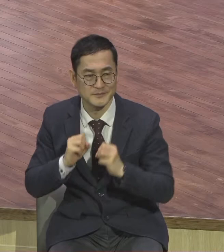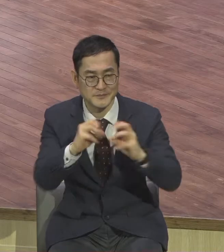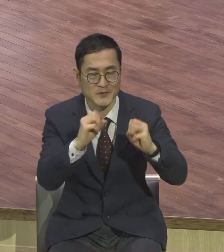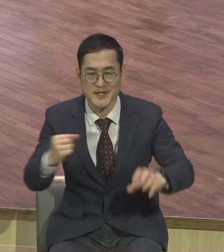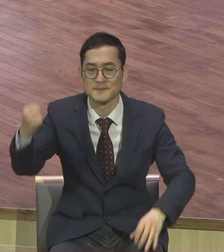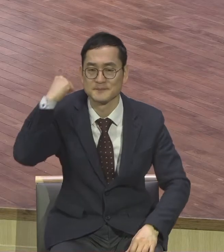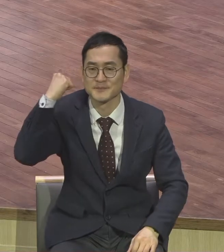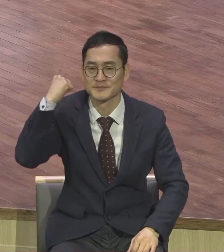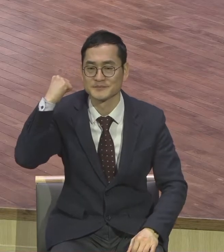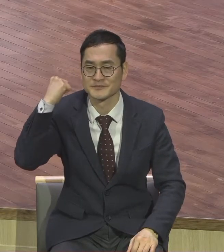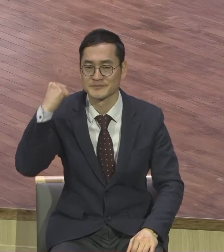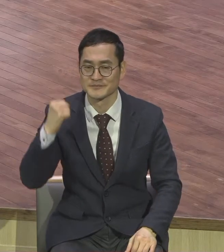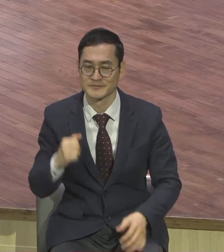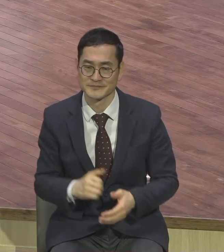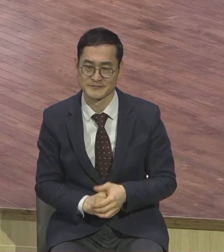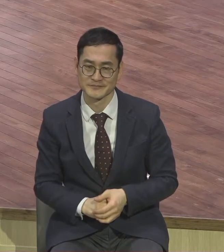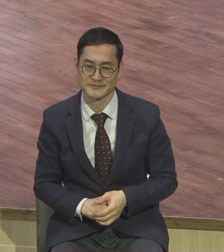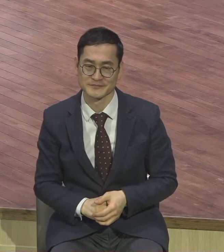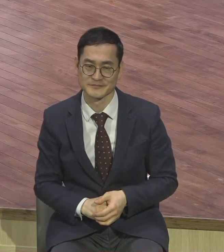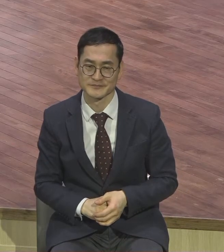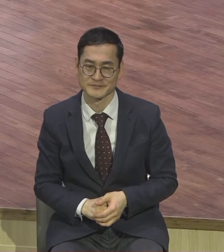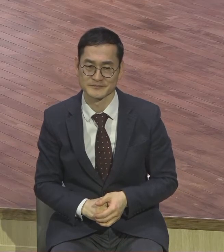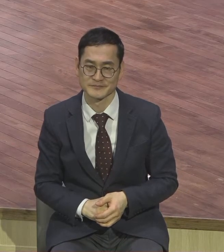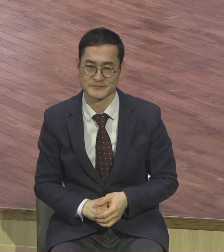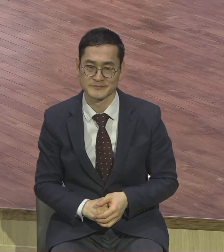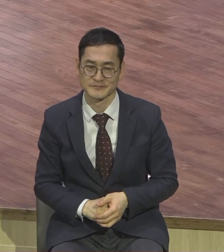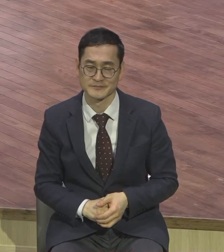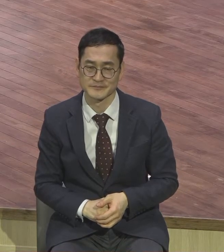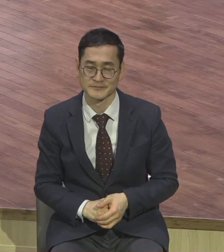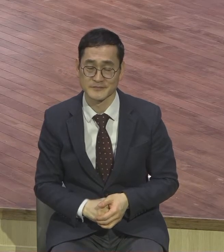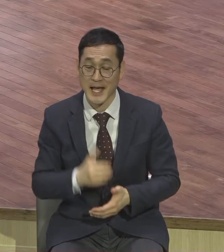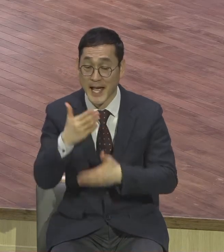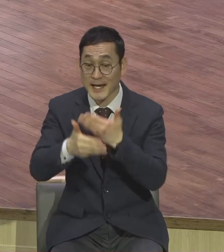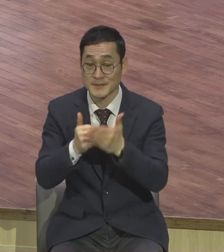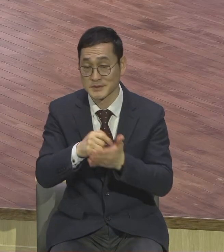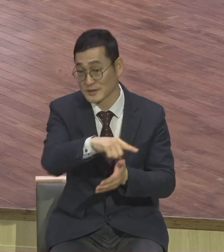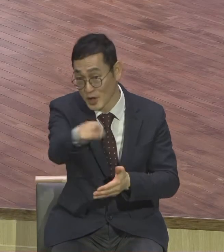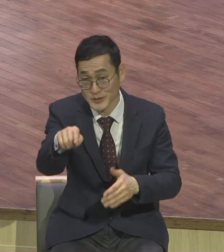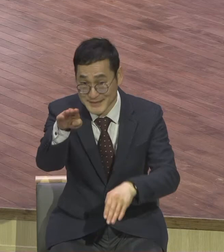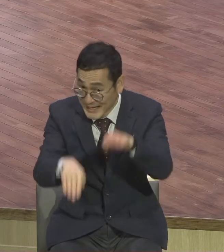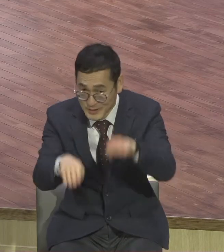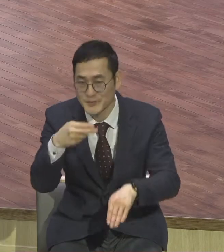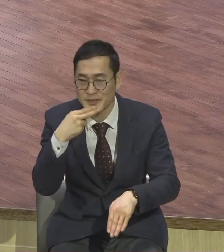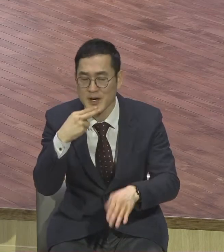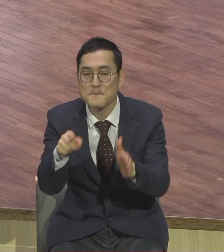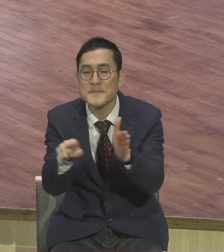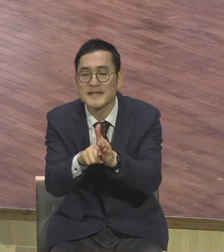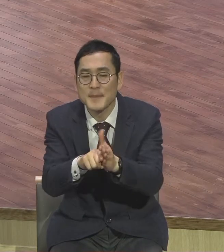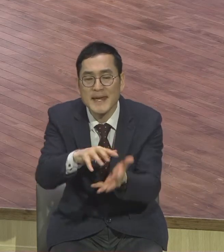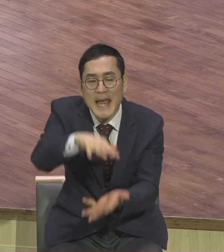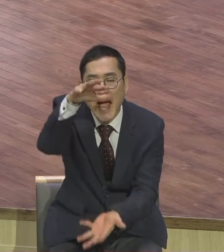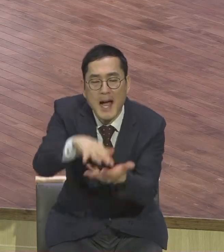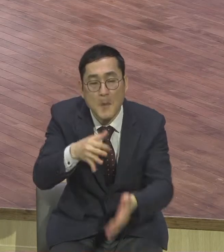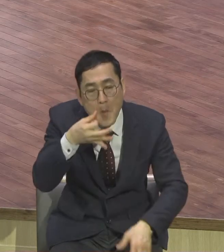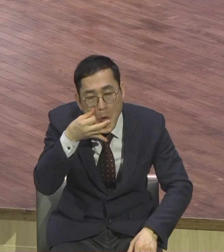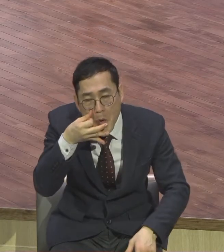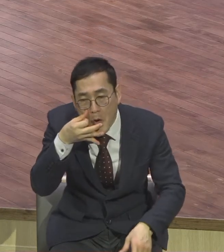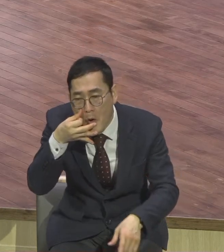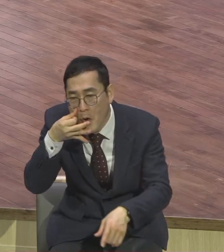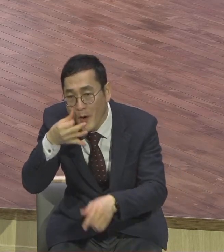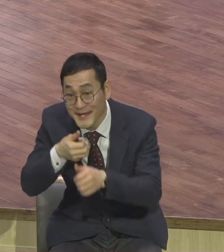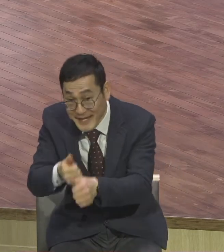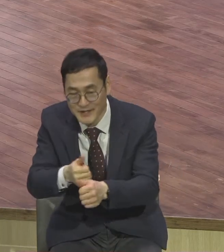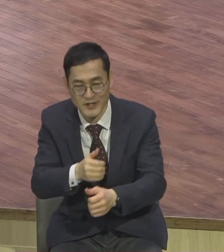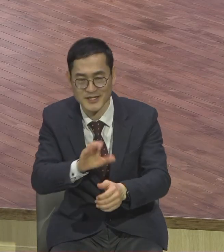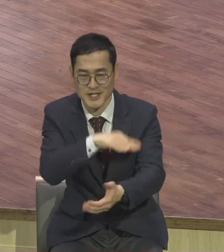차별하지 않습니다. 여러분 믿음을 보십니다. 믿음의 크기가 얼마냐 따라서 그리스도의 능력이 얼마나